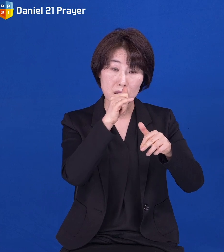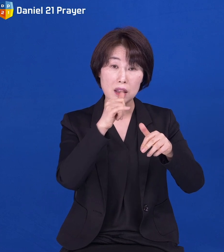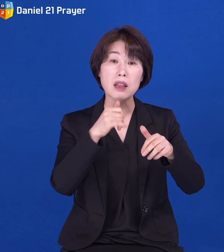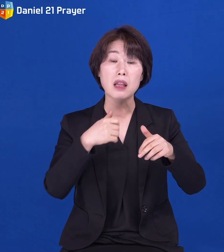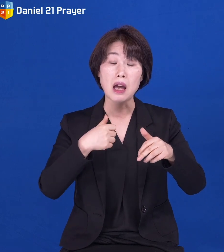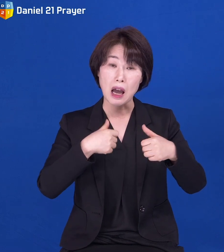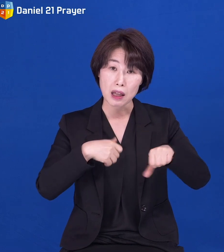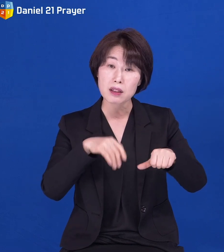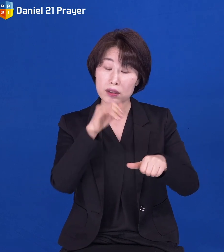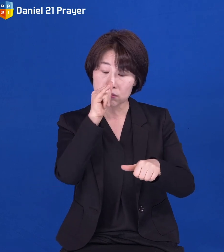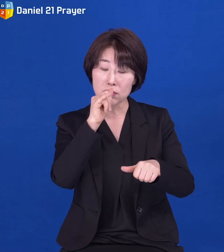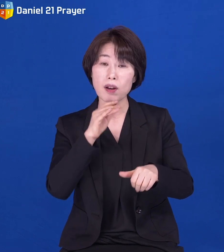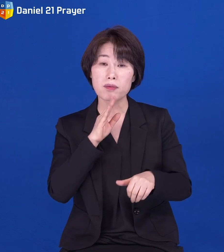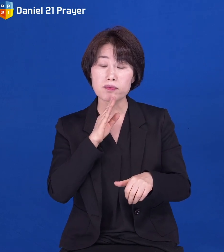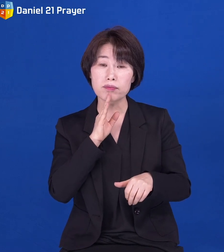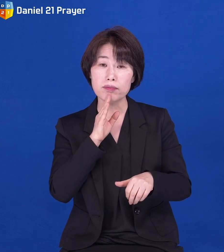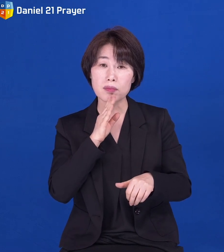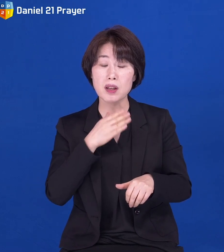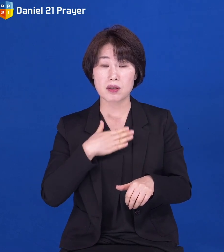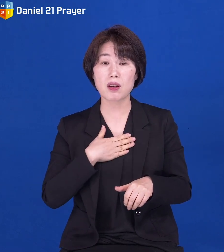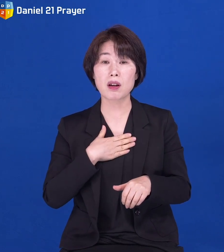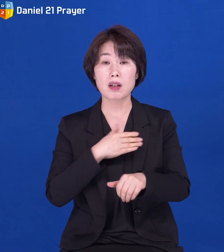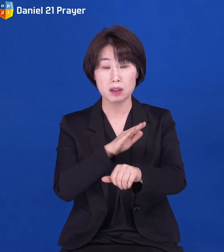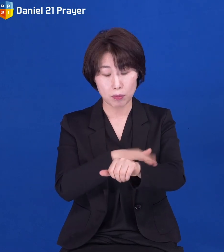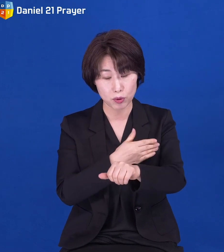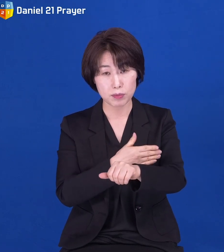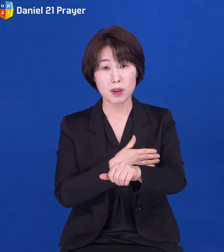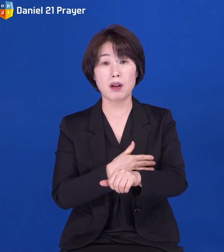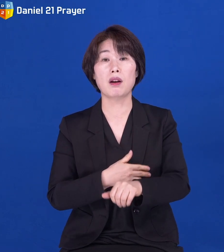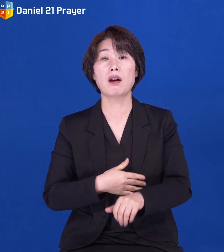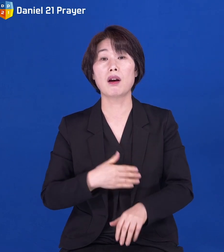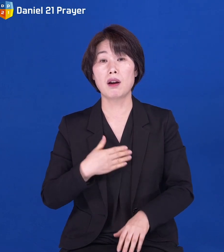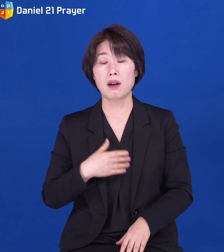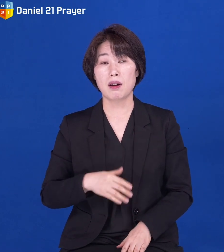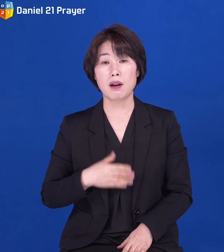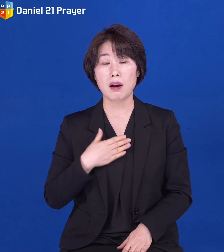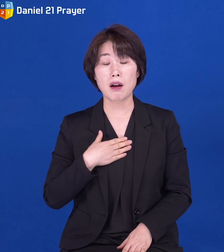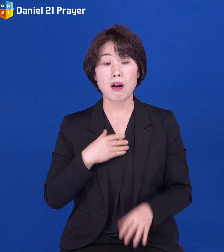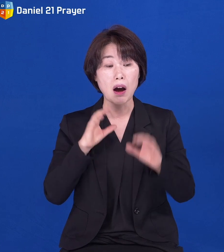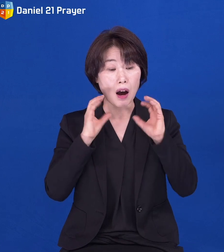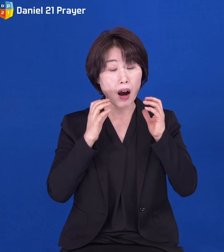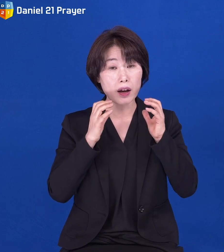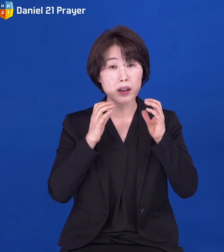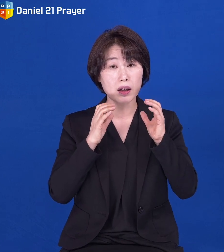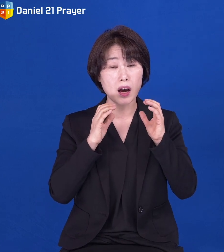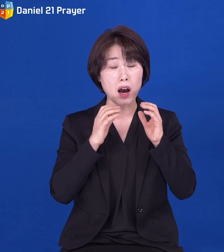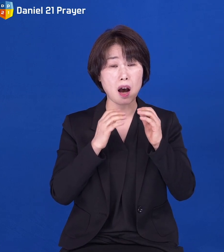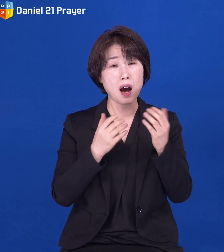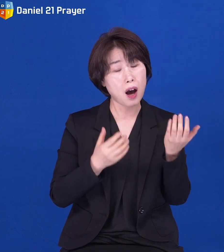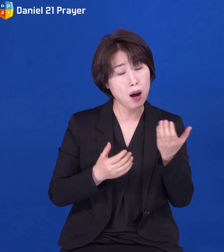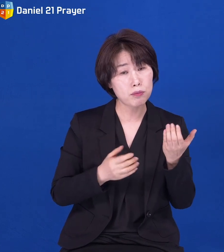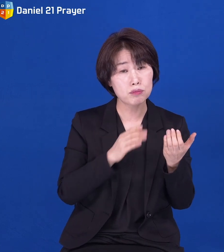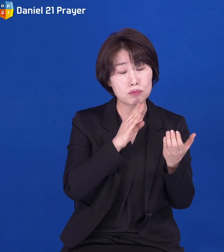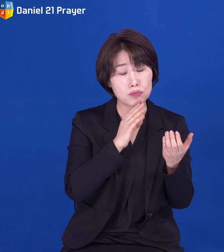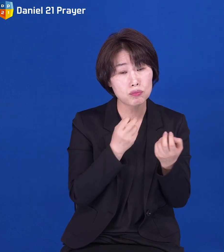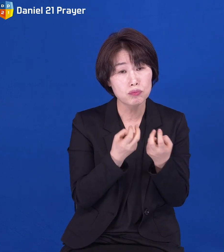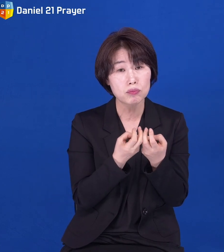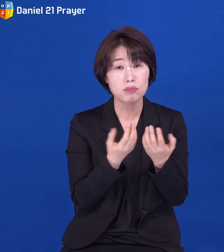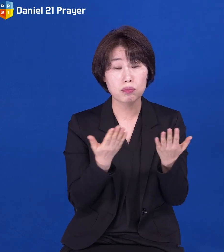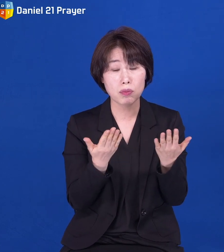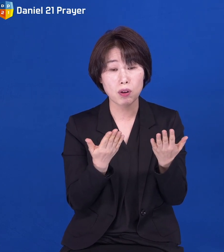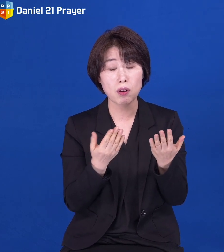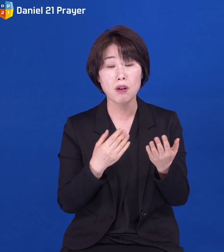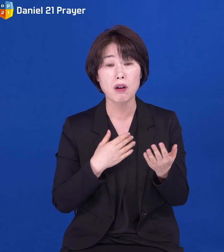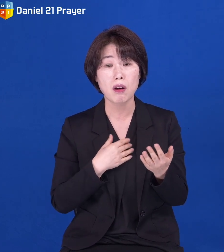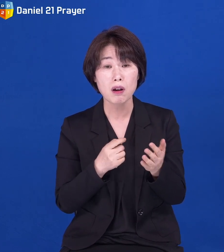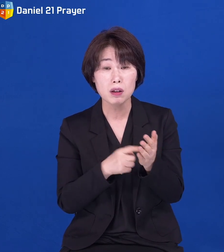드렸어야 되는데 제가 좀 불찰이 있었던 것 같고 너무 아이가 이제 어리고 아프다 보니까 제가 그냥 급한 마음이